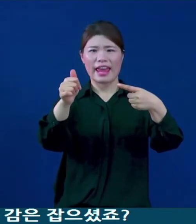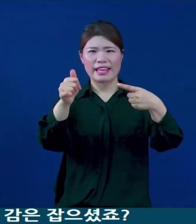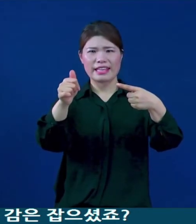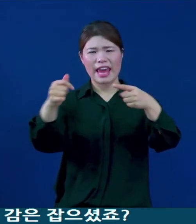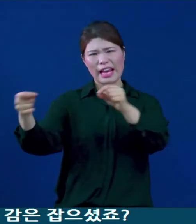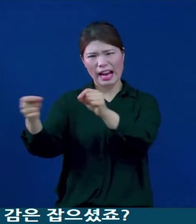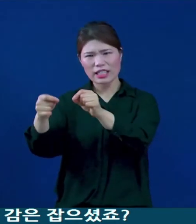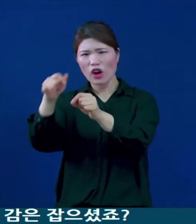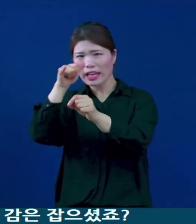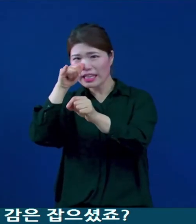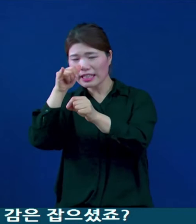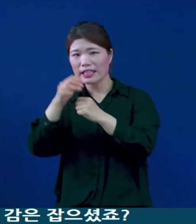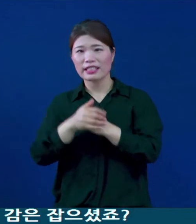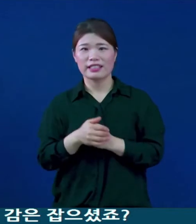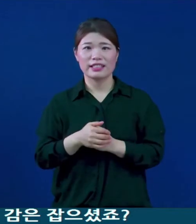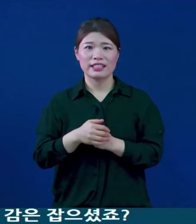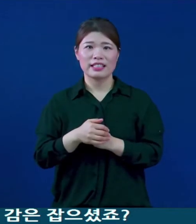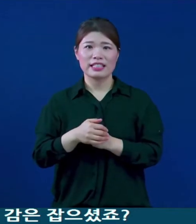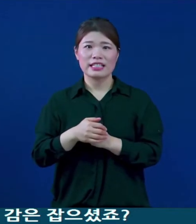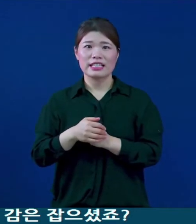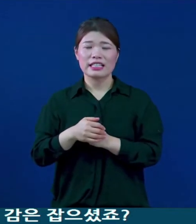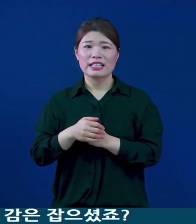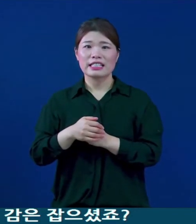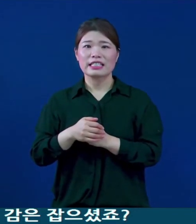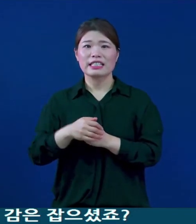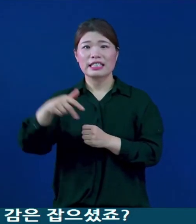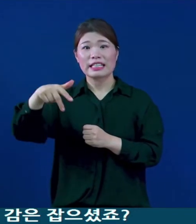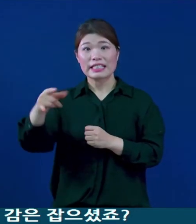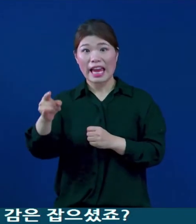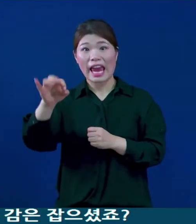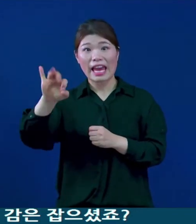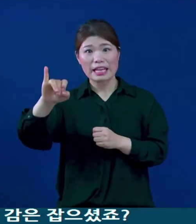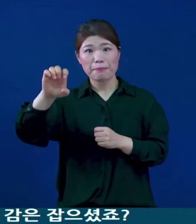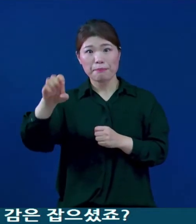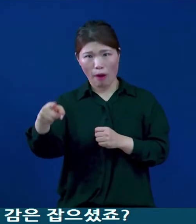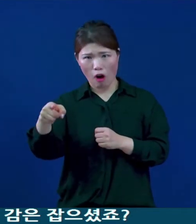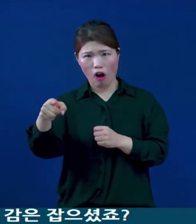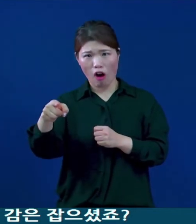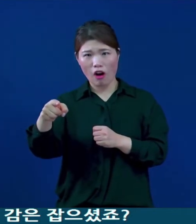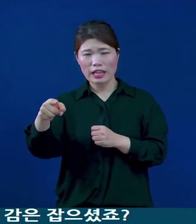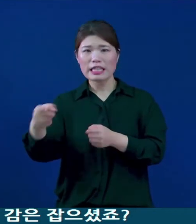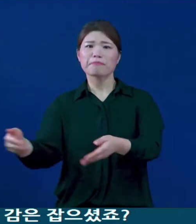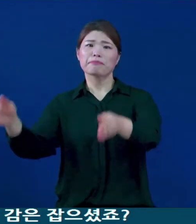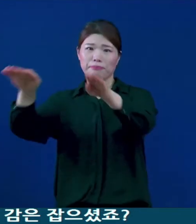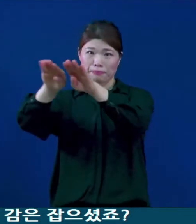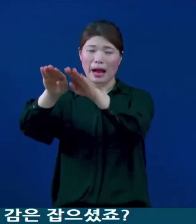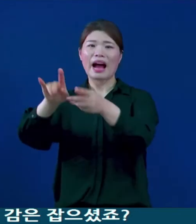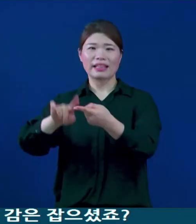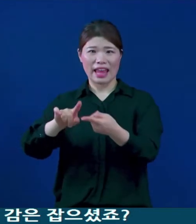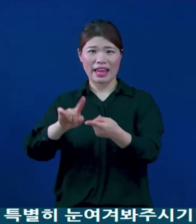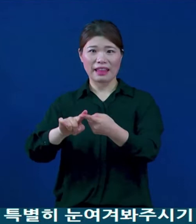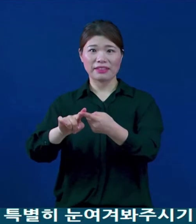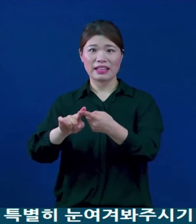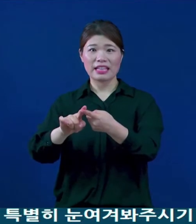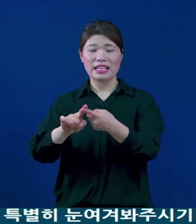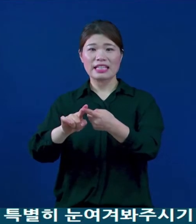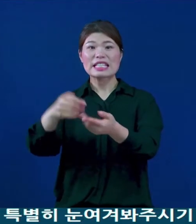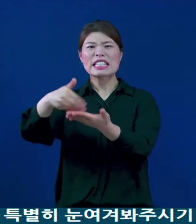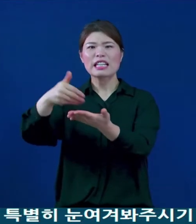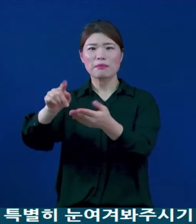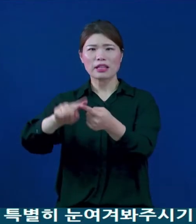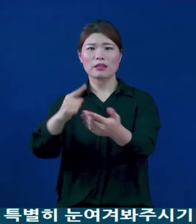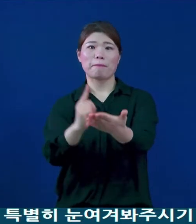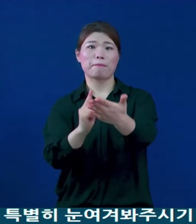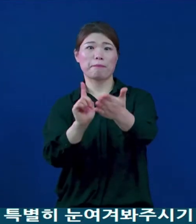있는 게티 센터, 제이 폴 게티 뮤지엄이라고도 하는 이런 이제 그림들이 많은